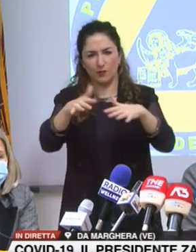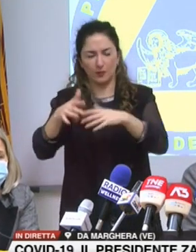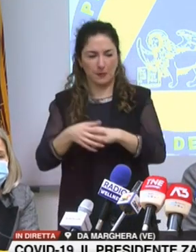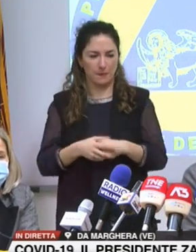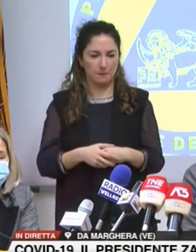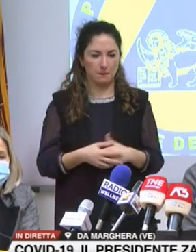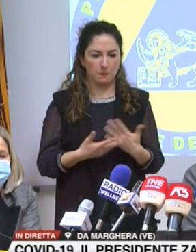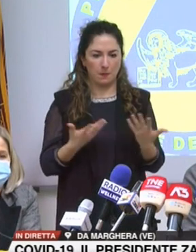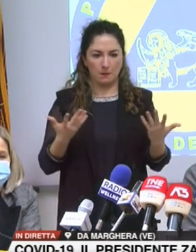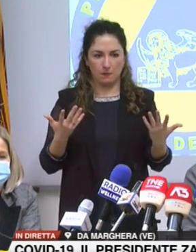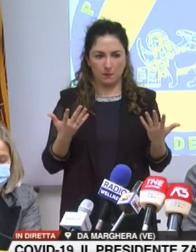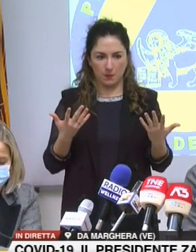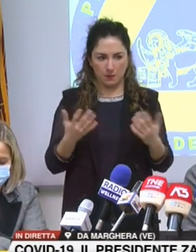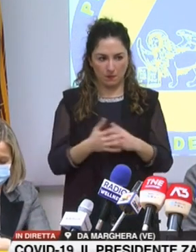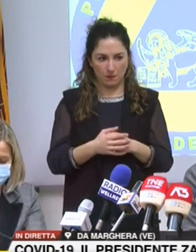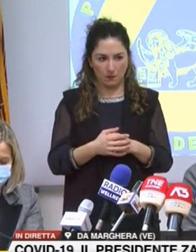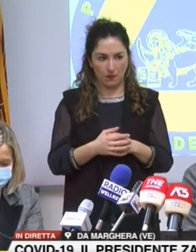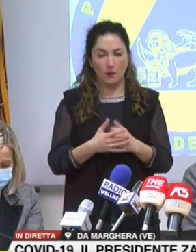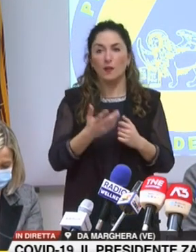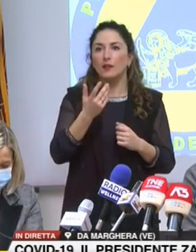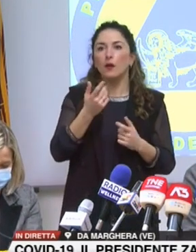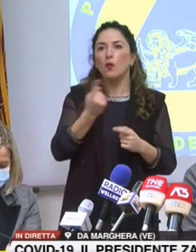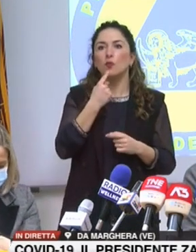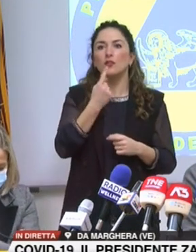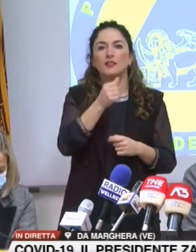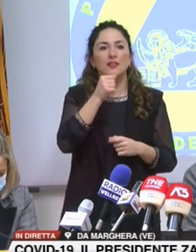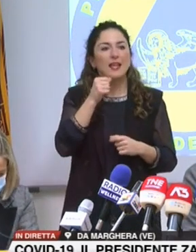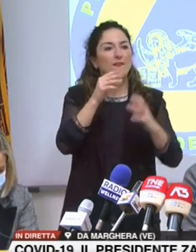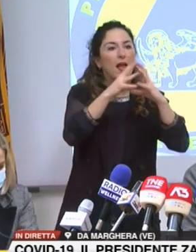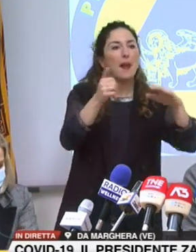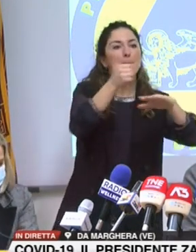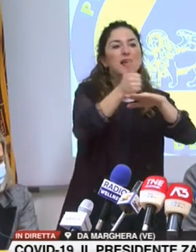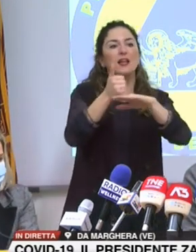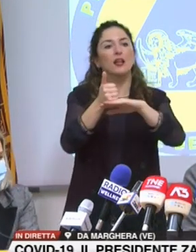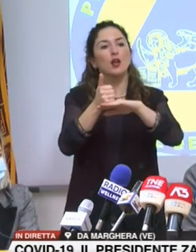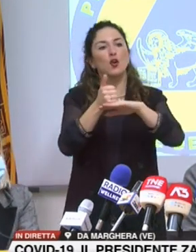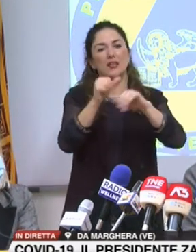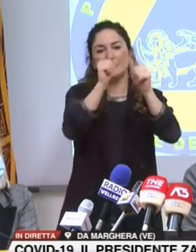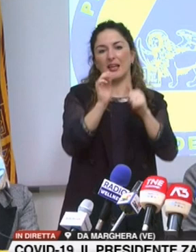quando si dice ma ci vuole il piglio imprenditoriale, ma voi avete mai visto quanti imprenditori ci sono in Parlamento?